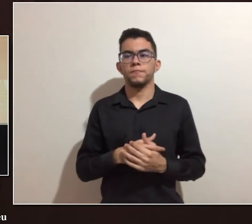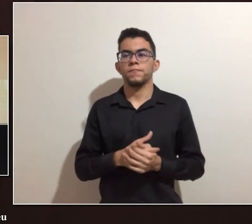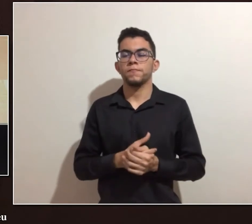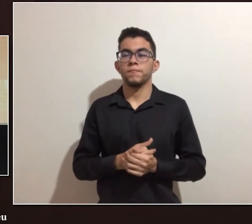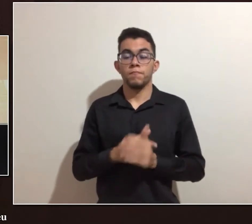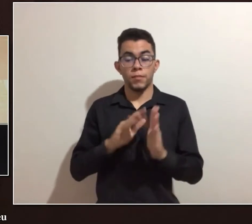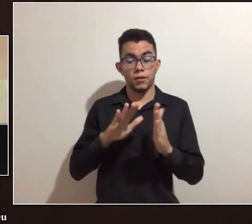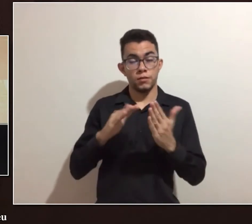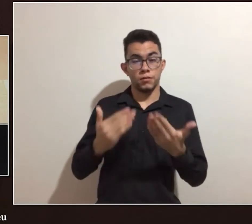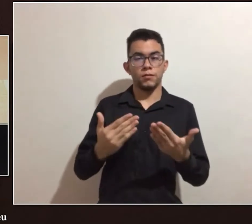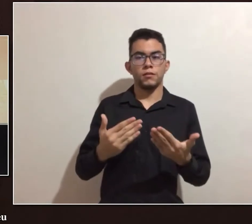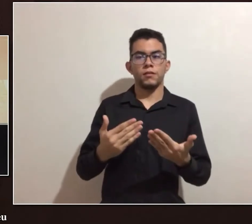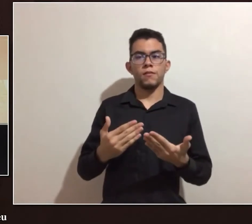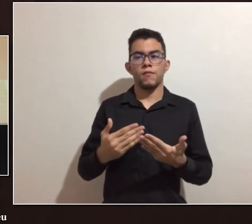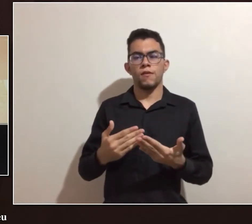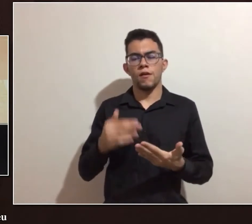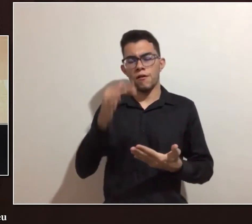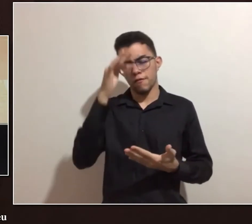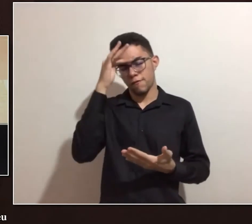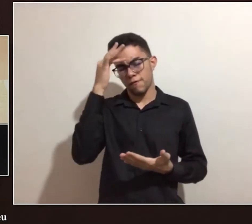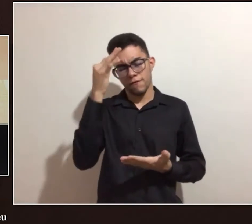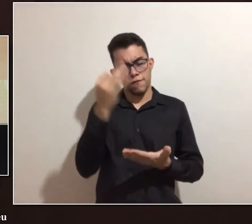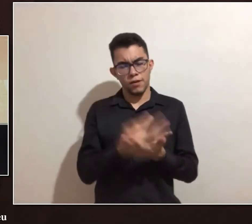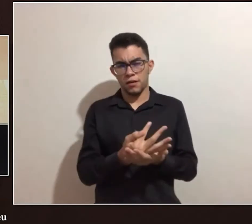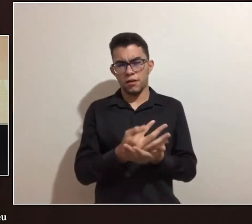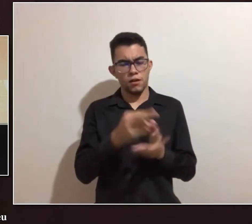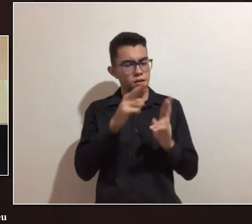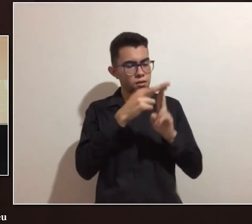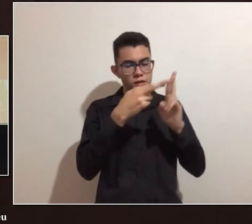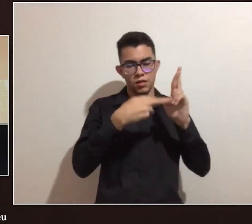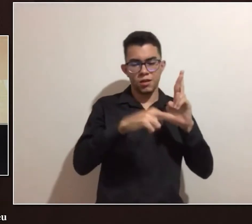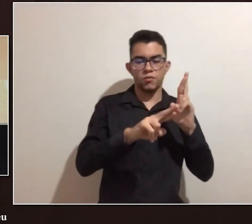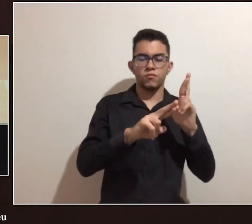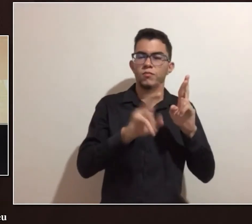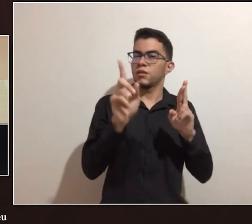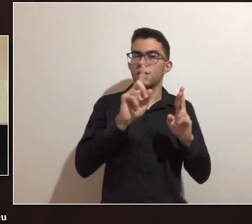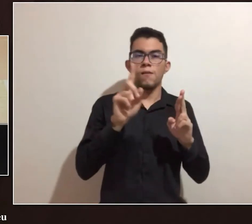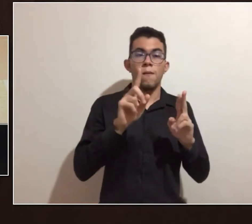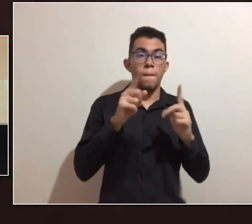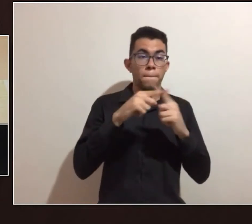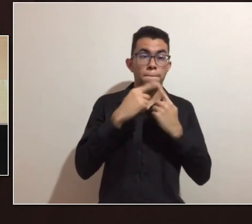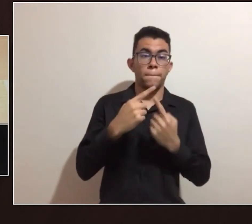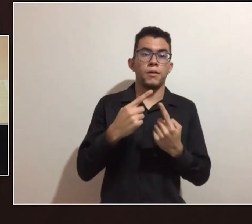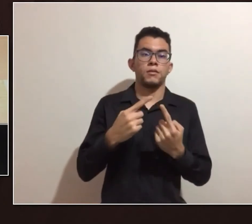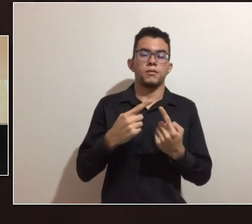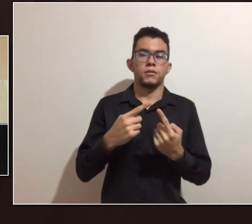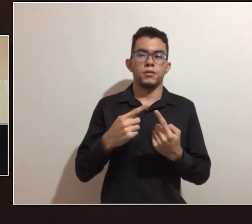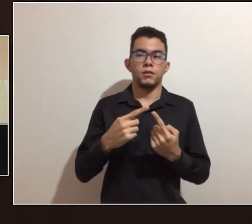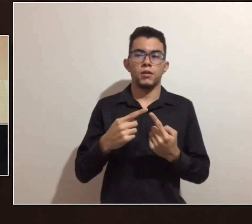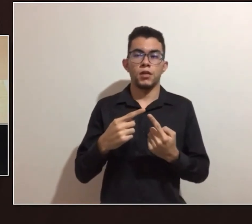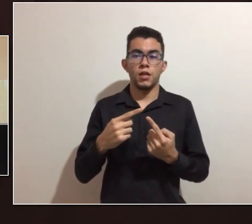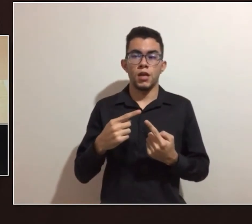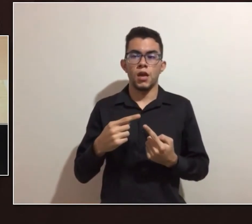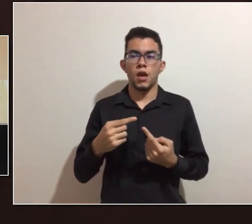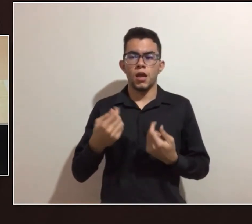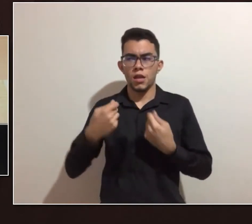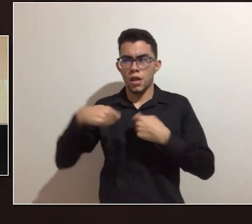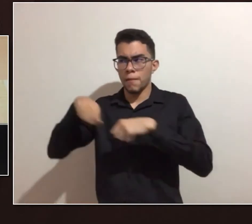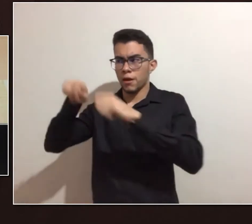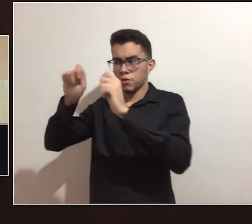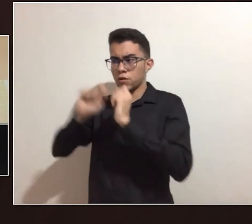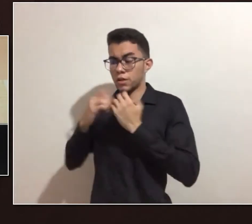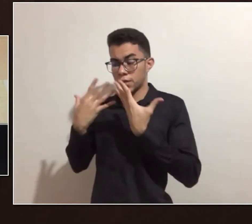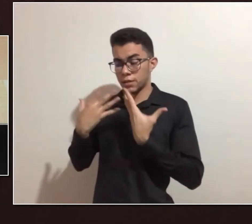Então a fé não é uma religião. A fé é fazer você receber pela fé o Filho